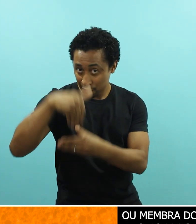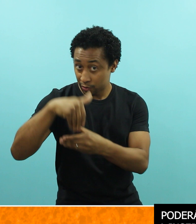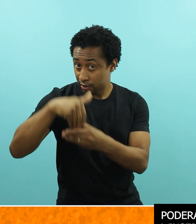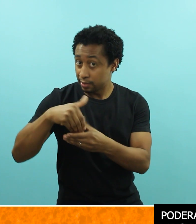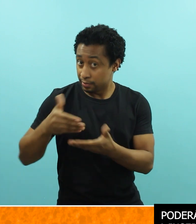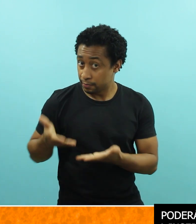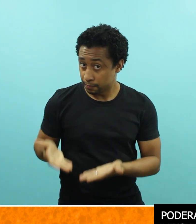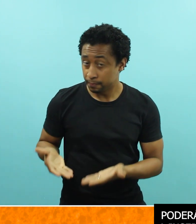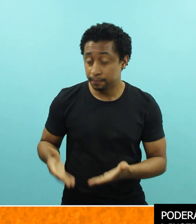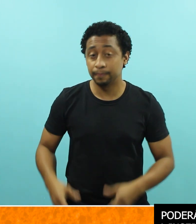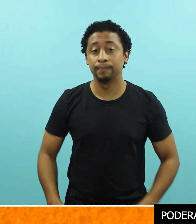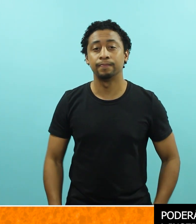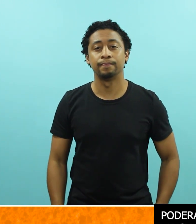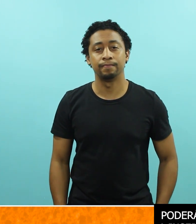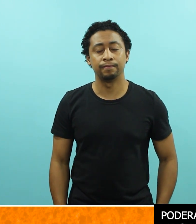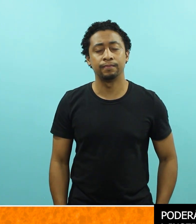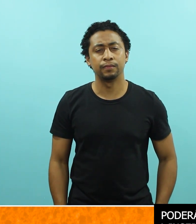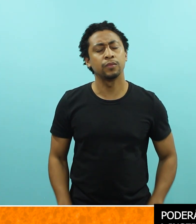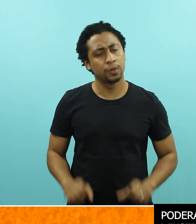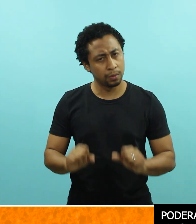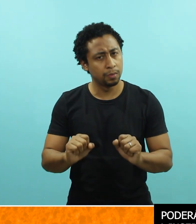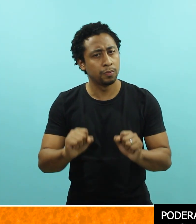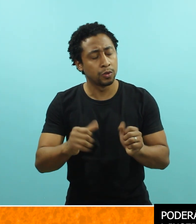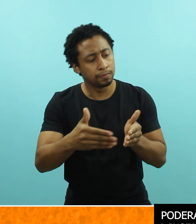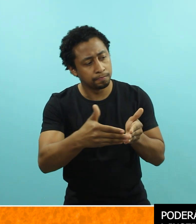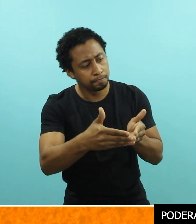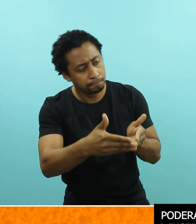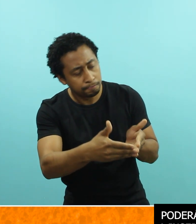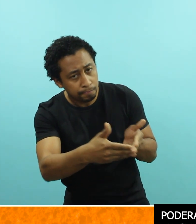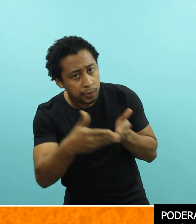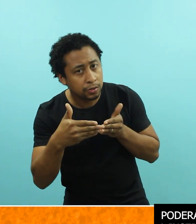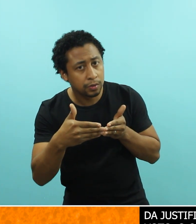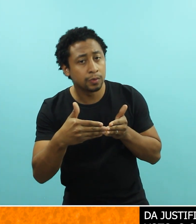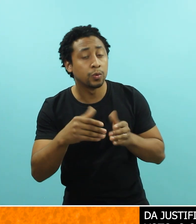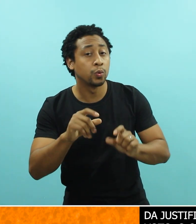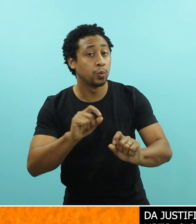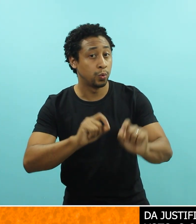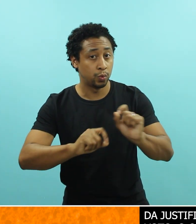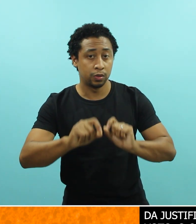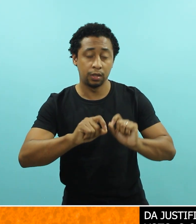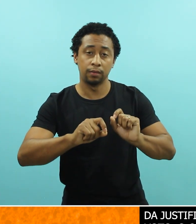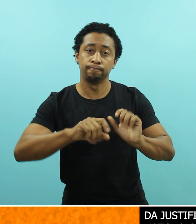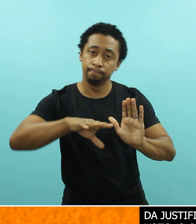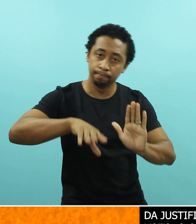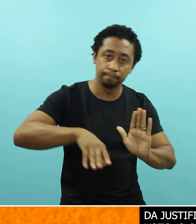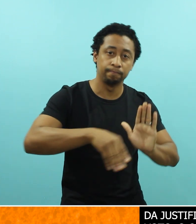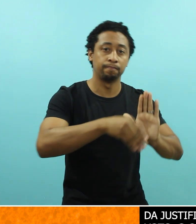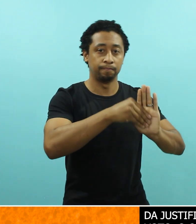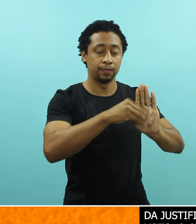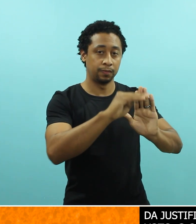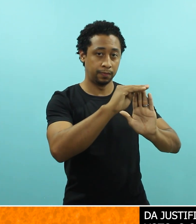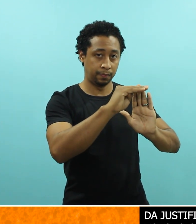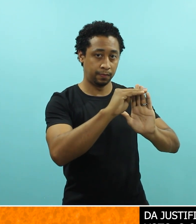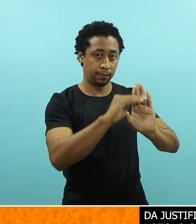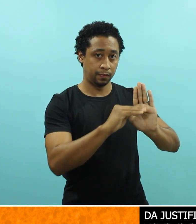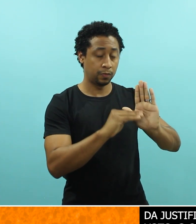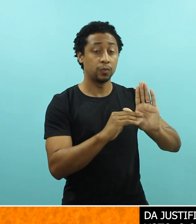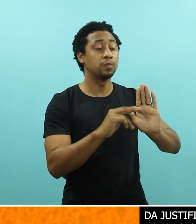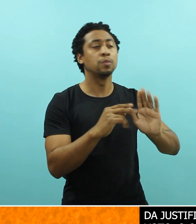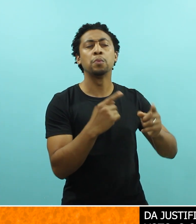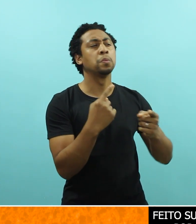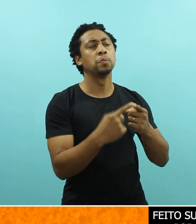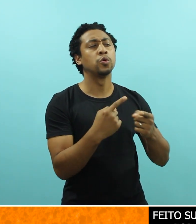votação poderá solicitar a inserção em ata da justificativa do seu voto, o